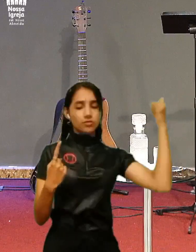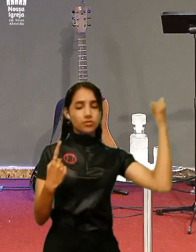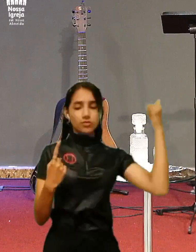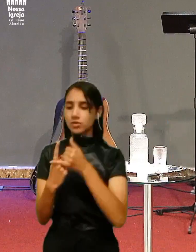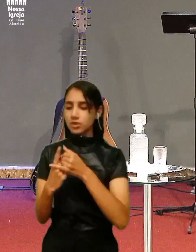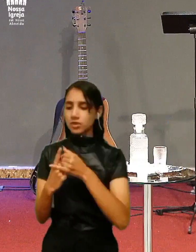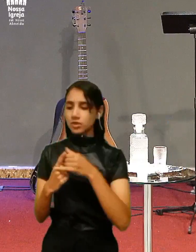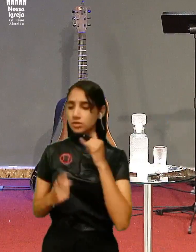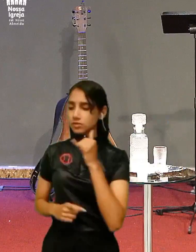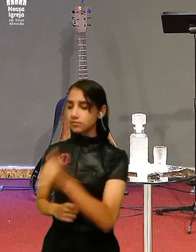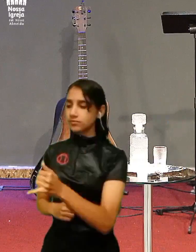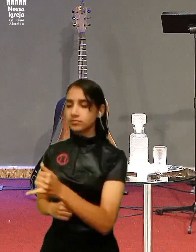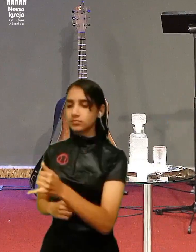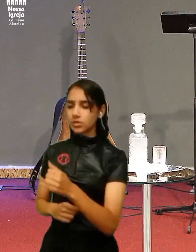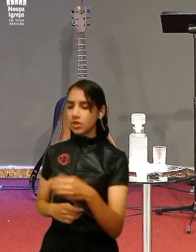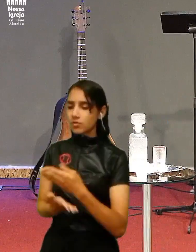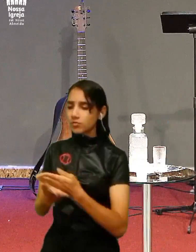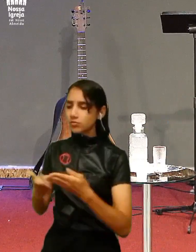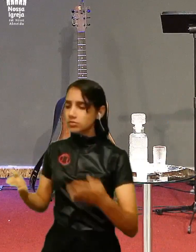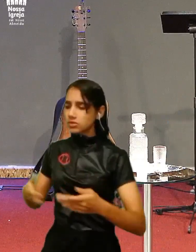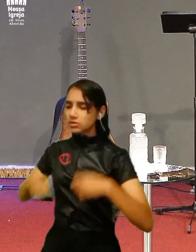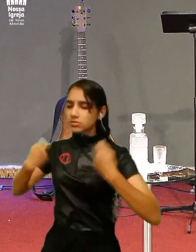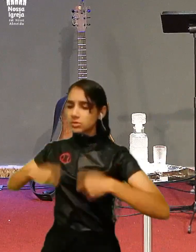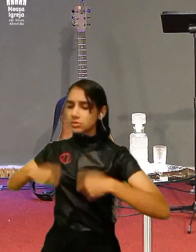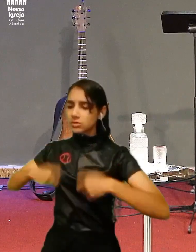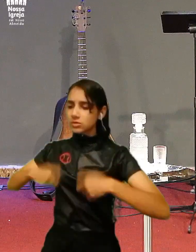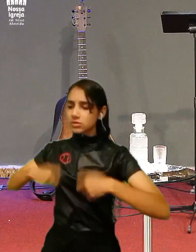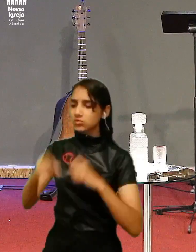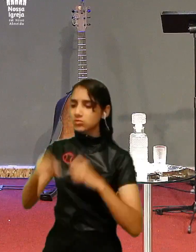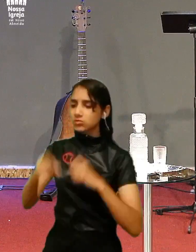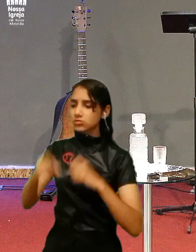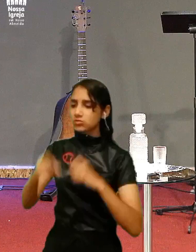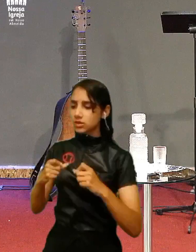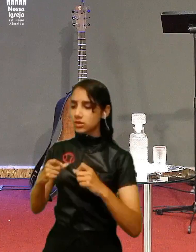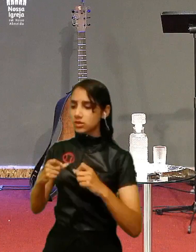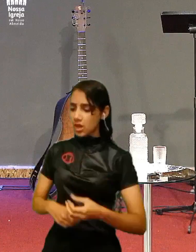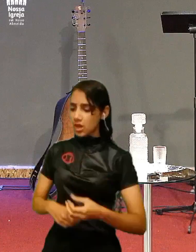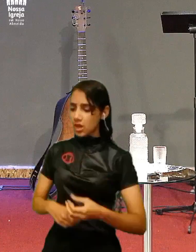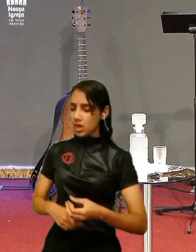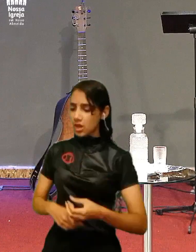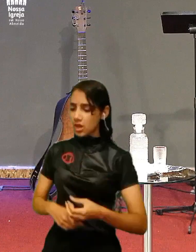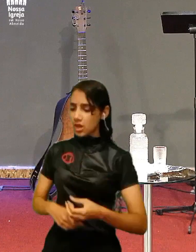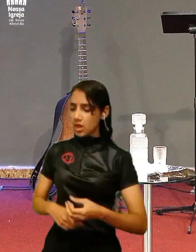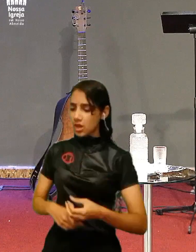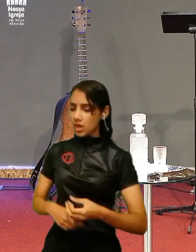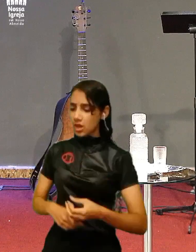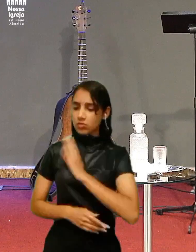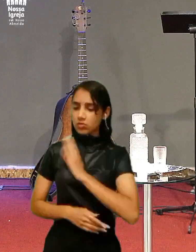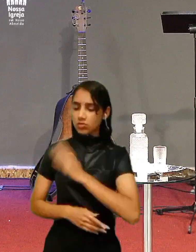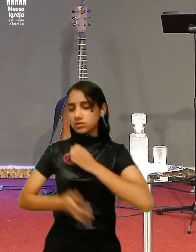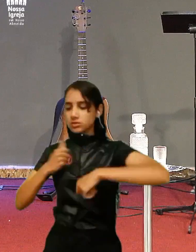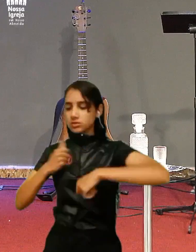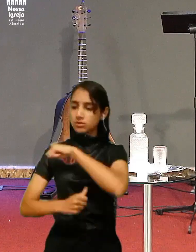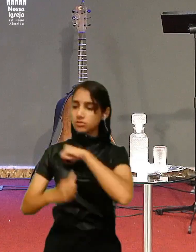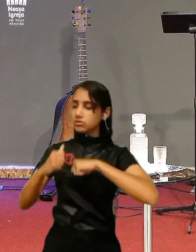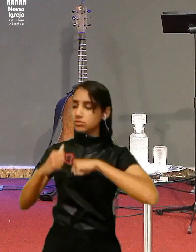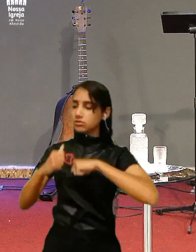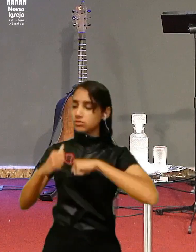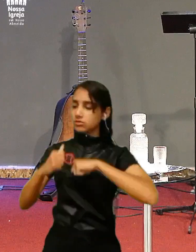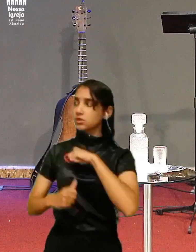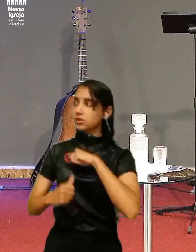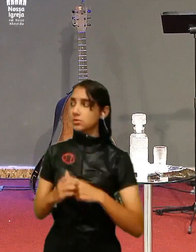novo, vocês não são salvos, vocês precisam se arrepender e nascer de novo. E aquela igreja na Inglaterra,